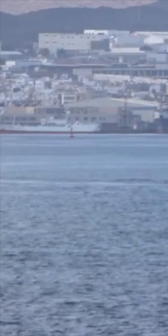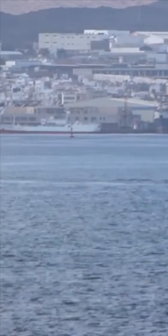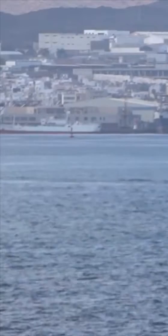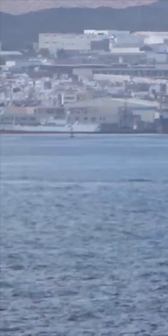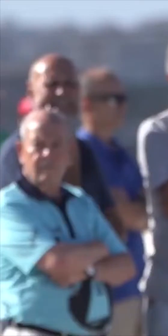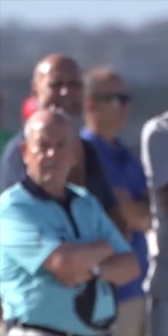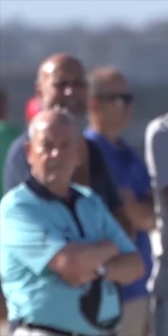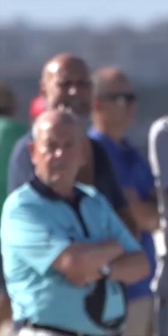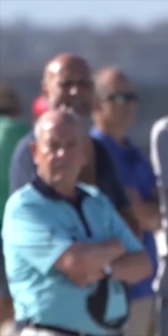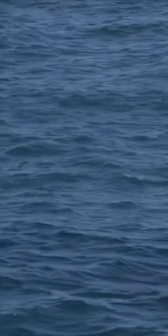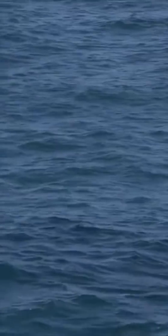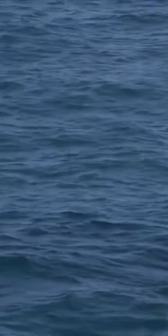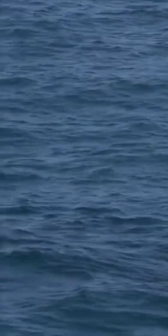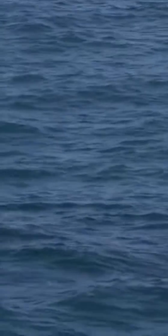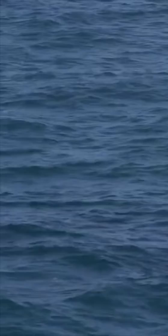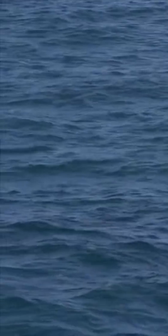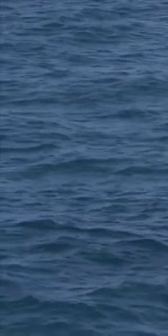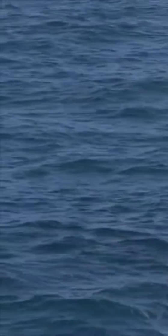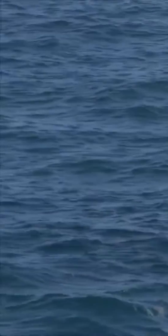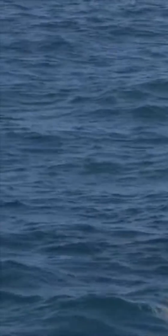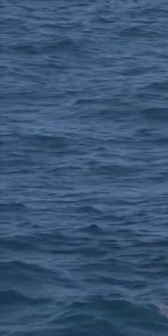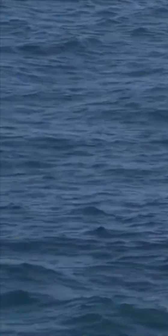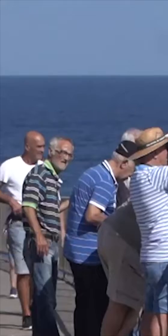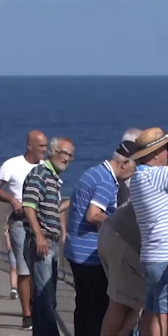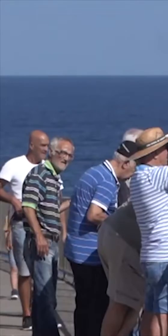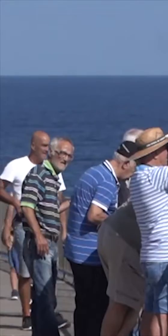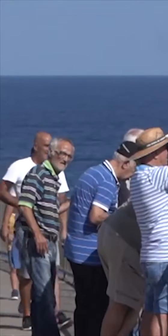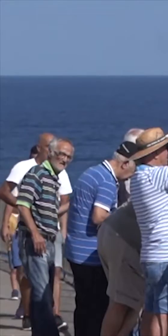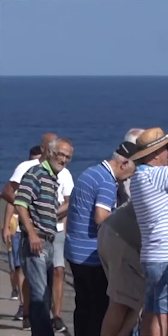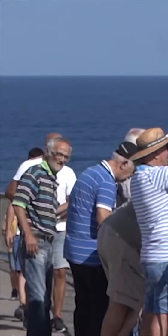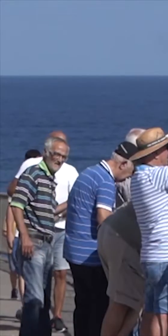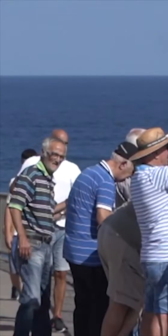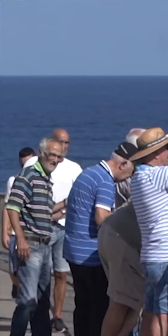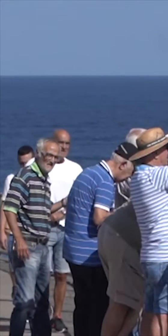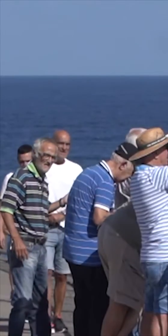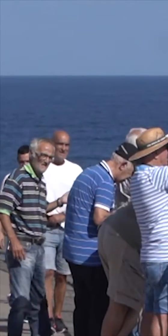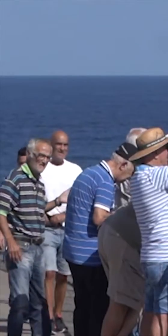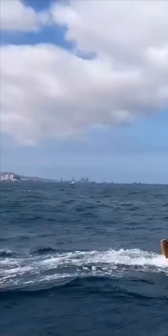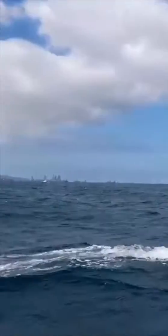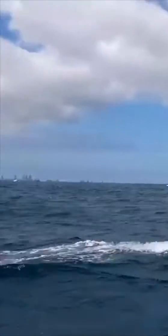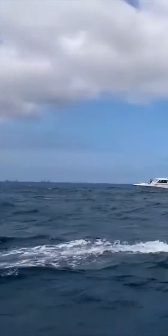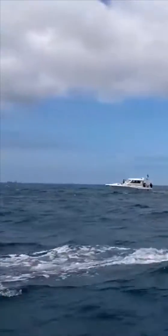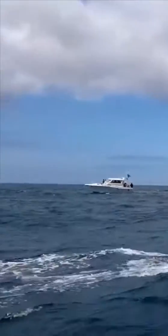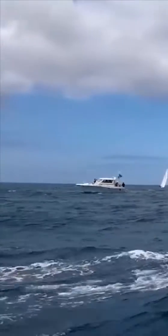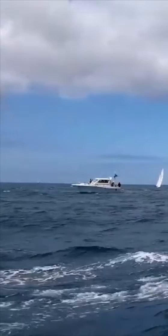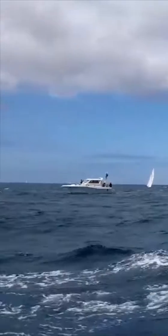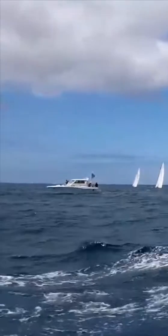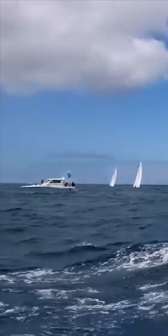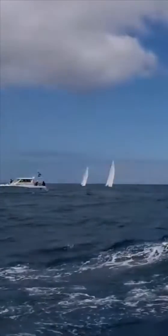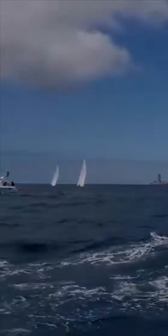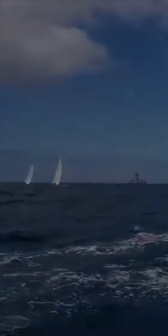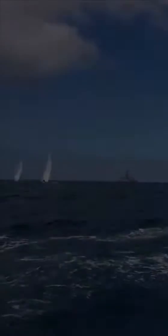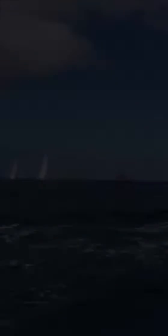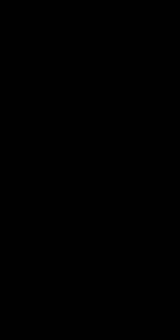abril a octubre, garantiza un extenso calendario de regatas. Los aficionados, en estrecha conexión con el mar, animan las pegas